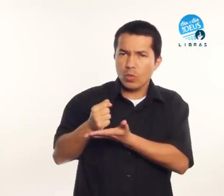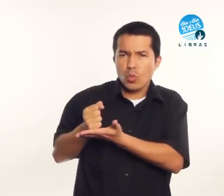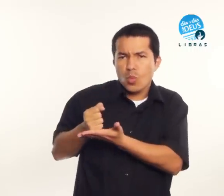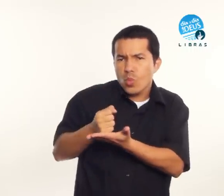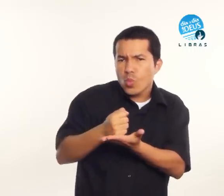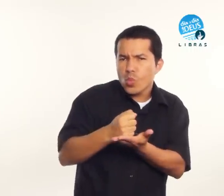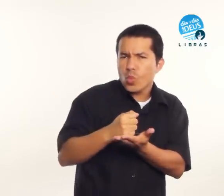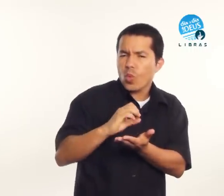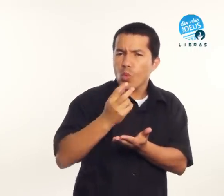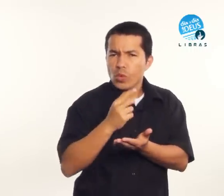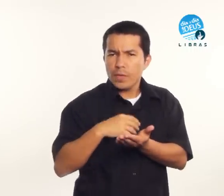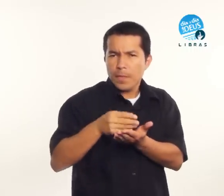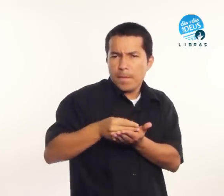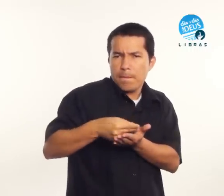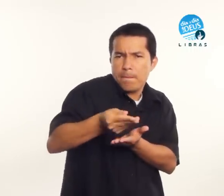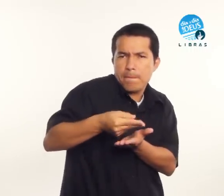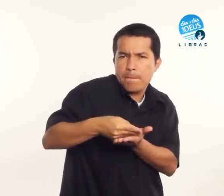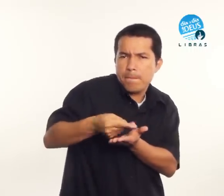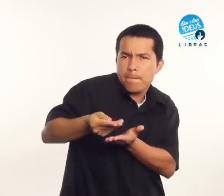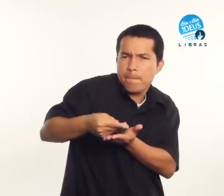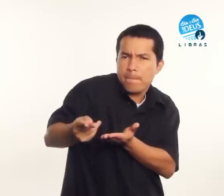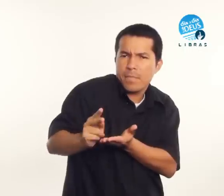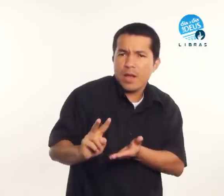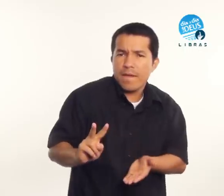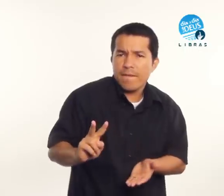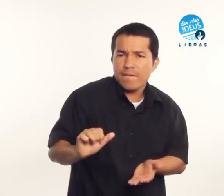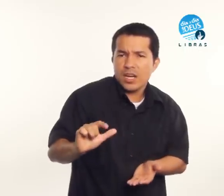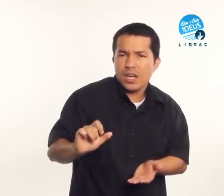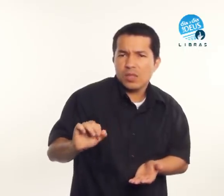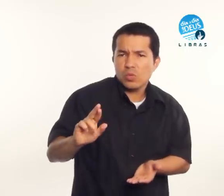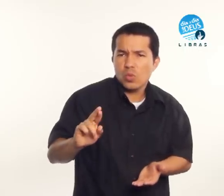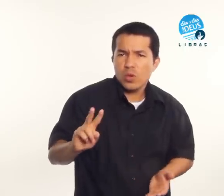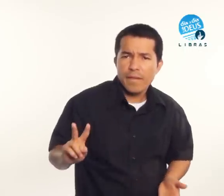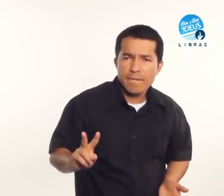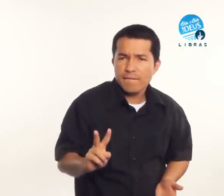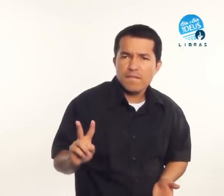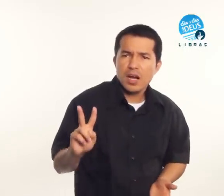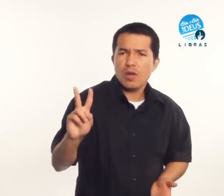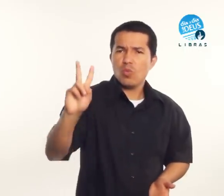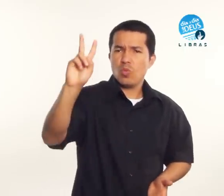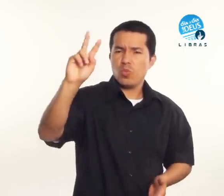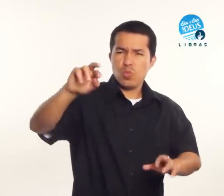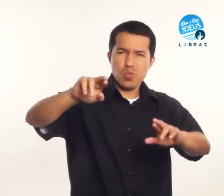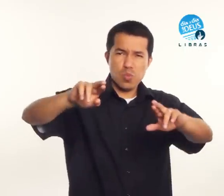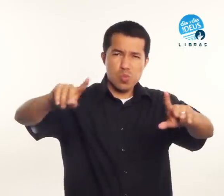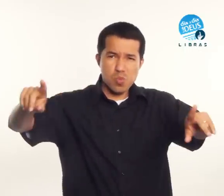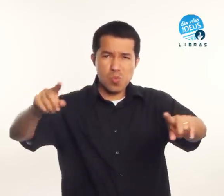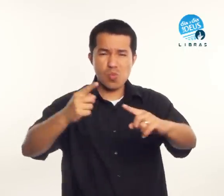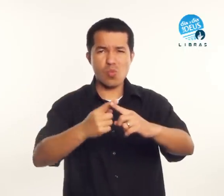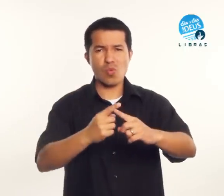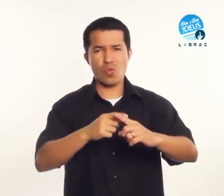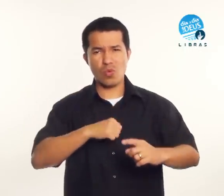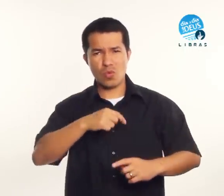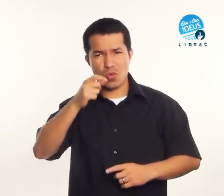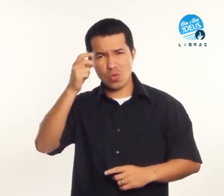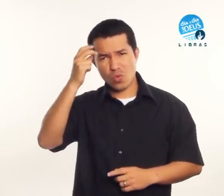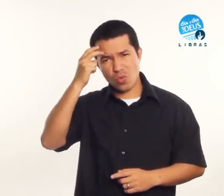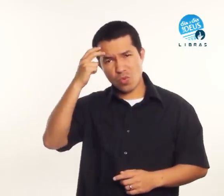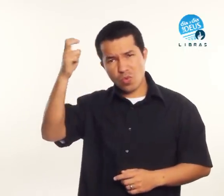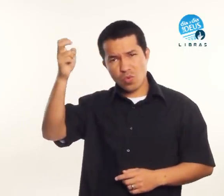suas filosofias no meio da sociedade, é afastar as pessoas dos